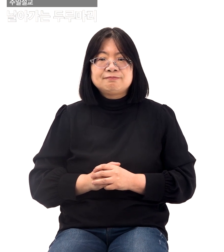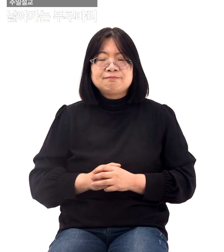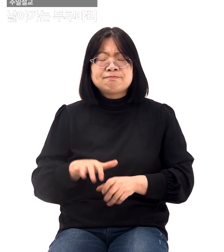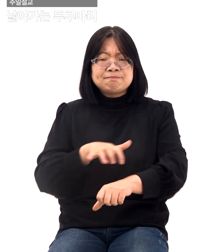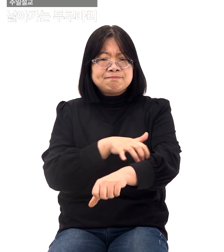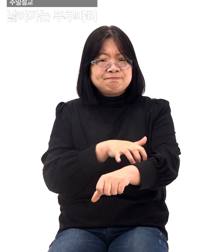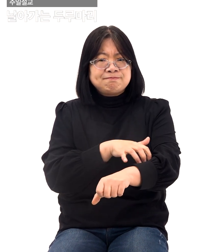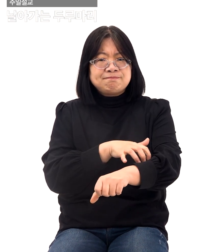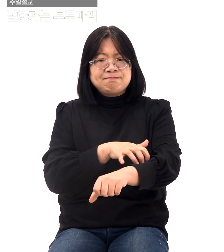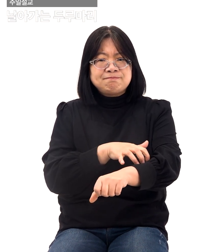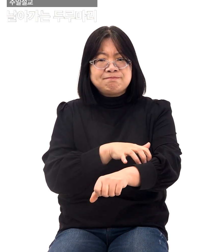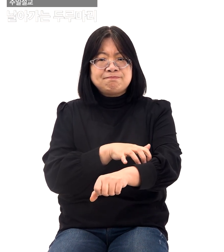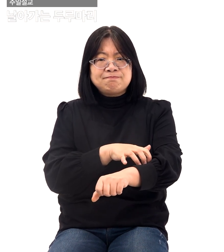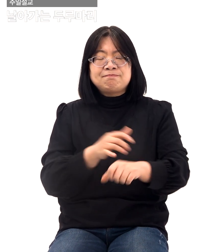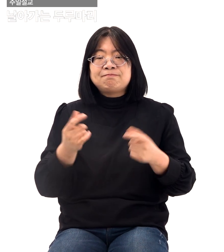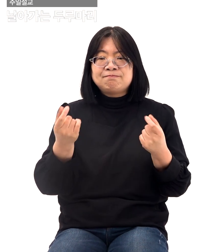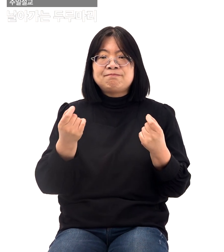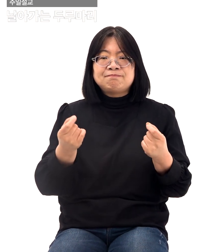불편하죠? 들으면.